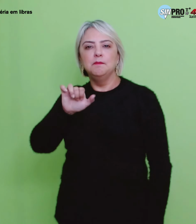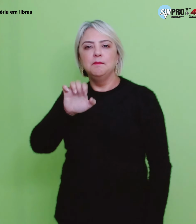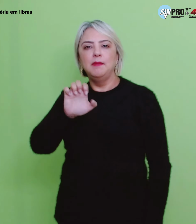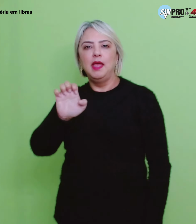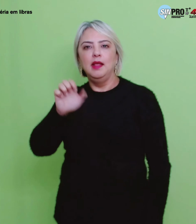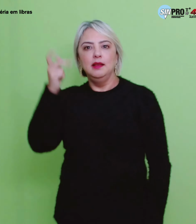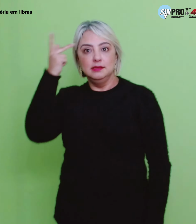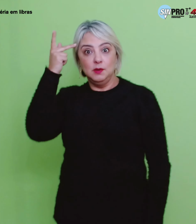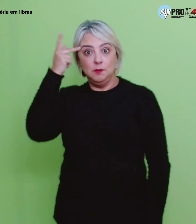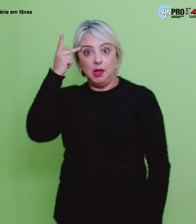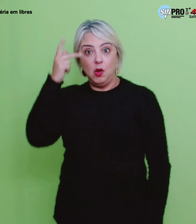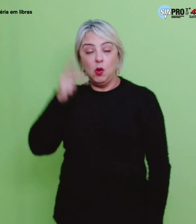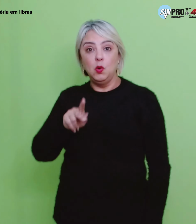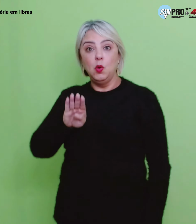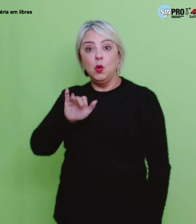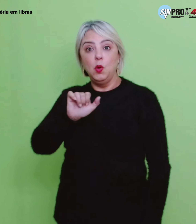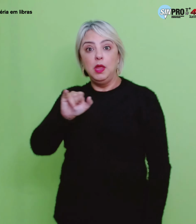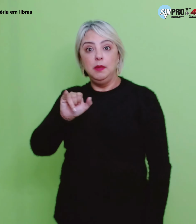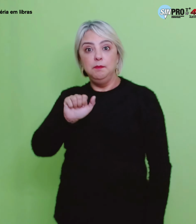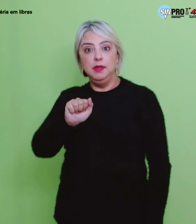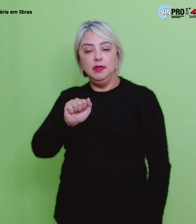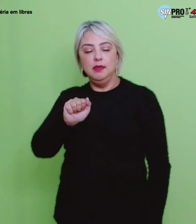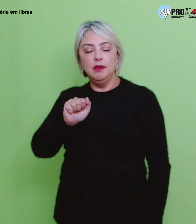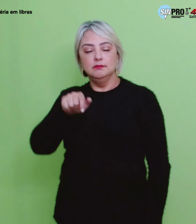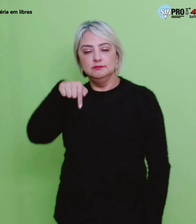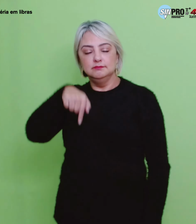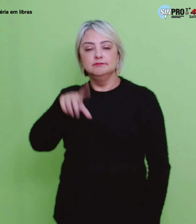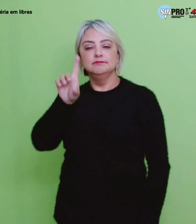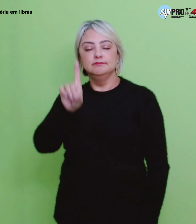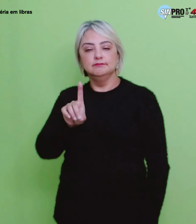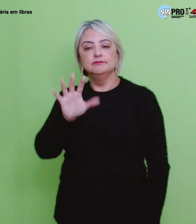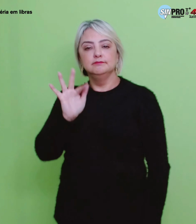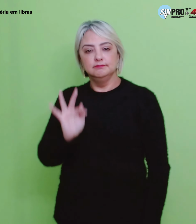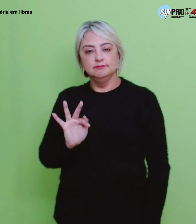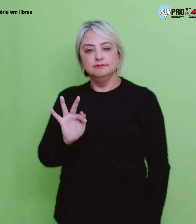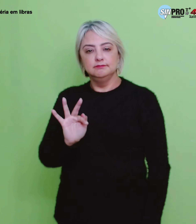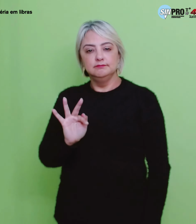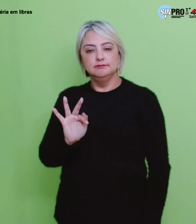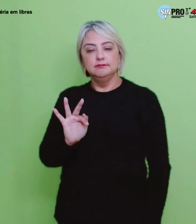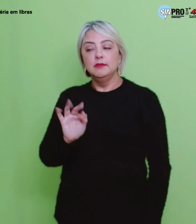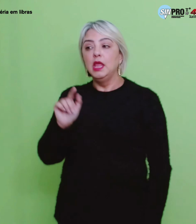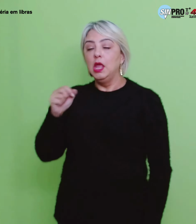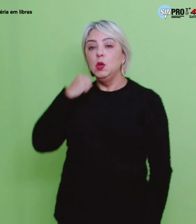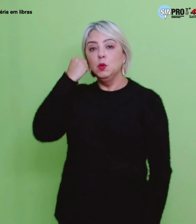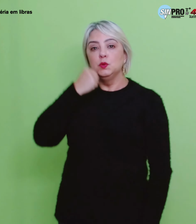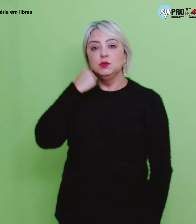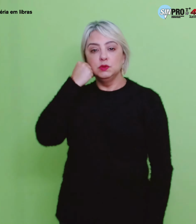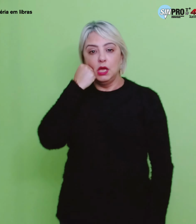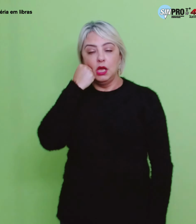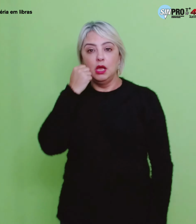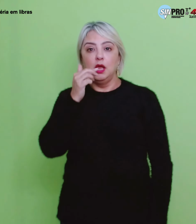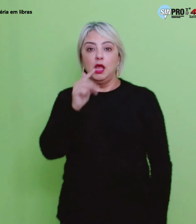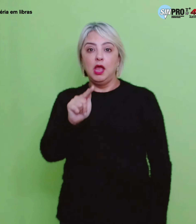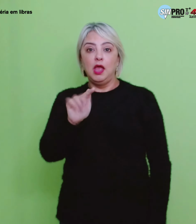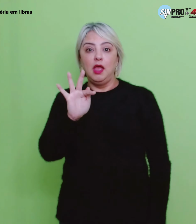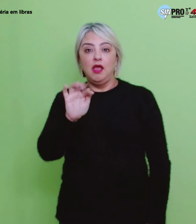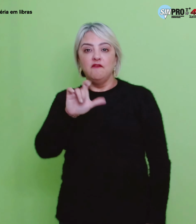São Paulo, e Bia Kicis, PSL Distrito Federal, e o senador